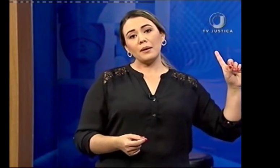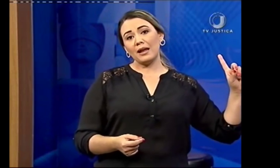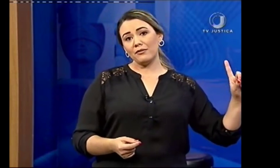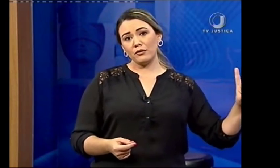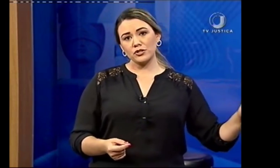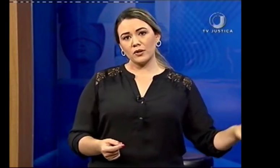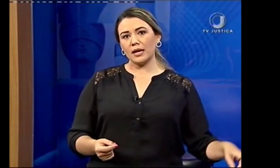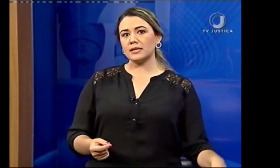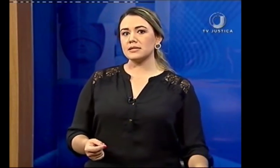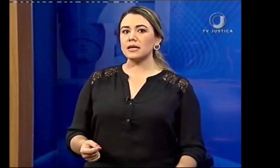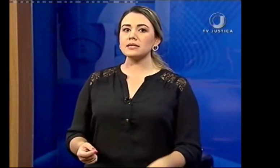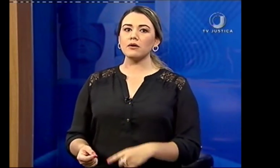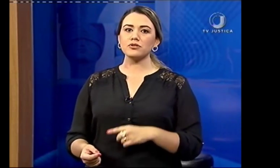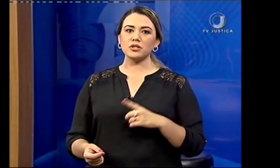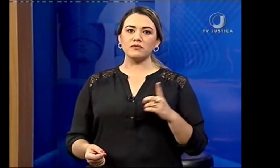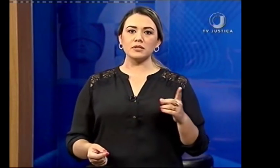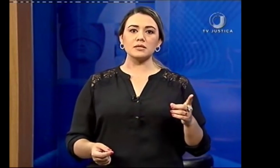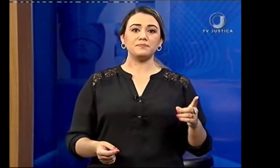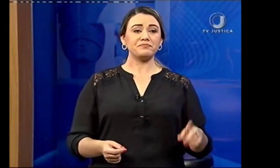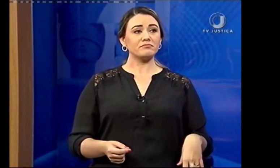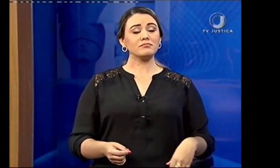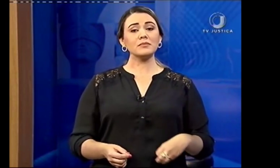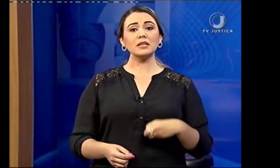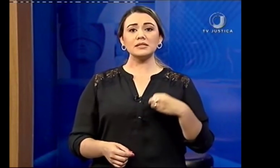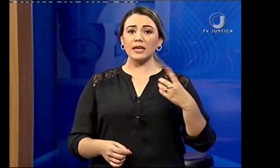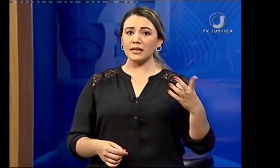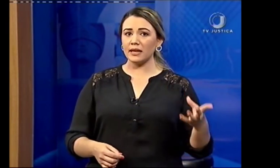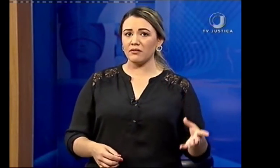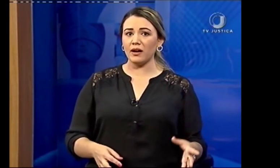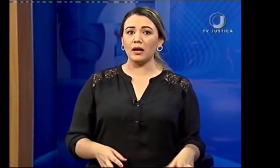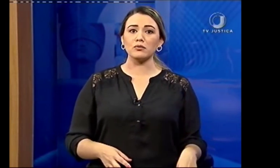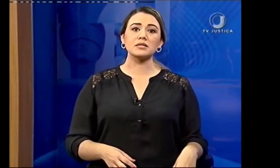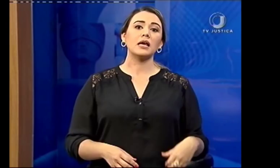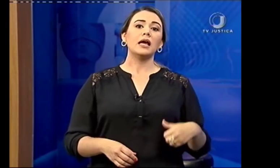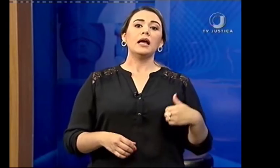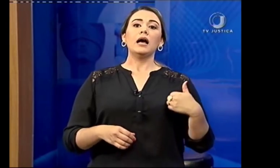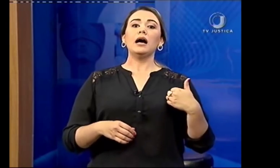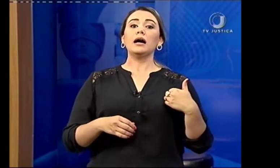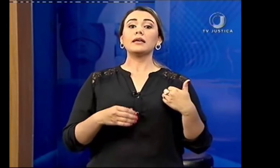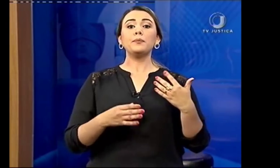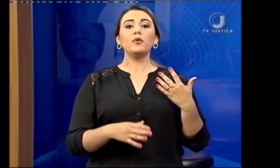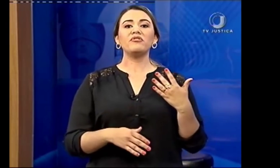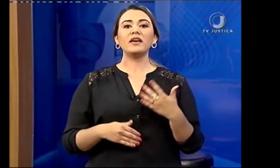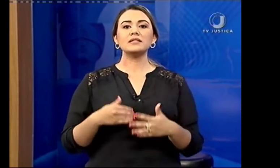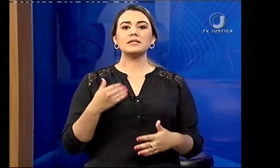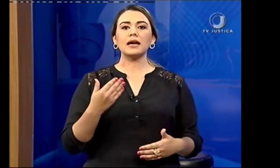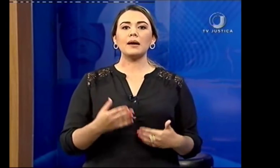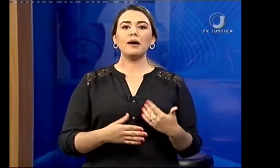que trabalhavam em jornadas exaustivas, sem intervalos, que por vezes